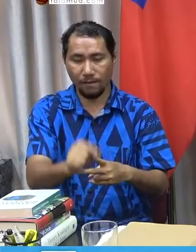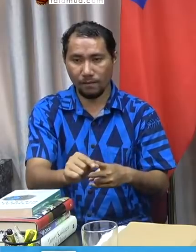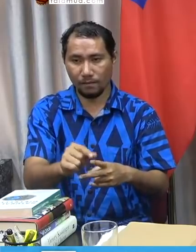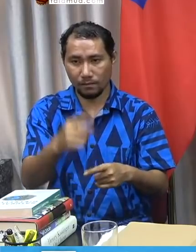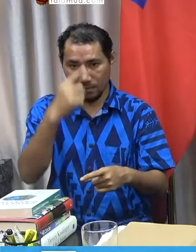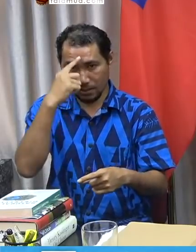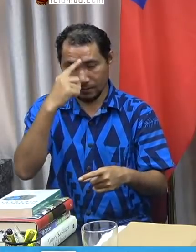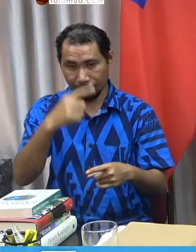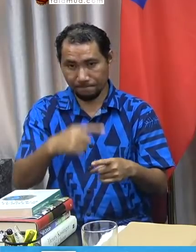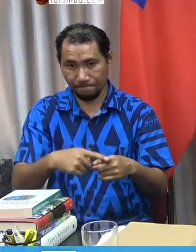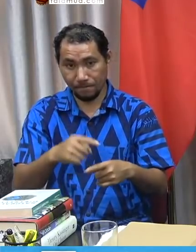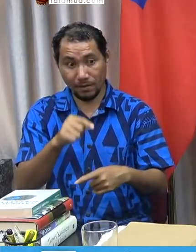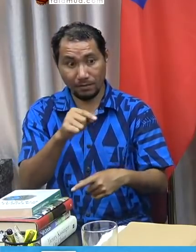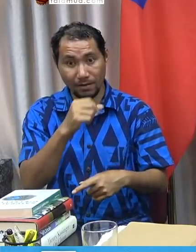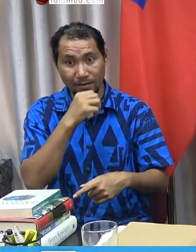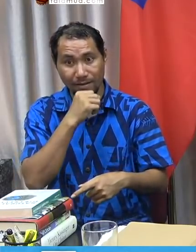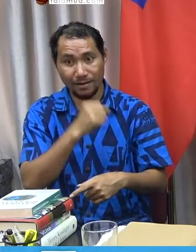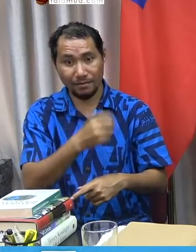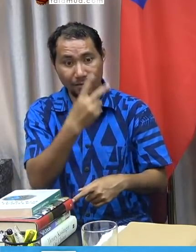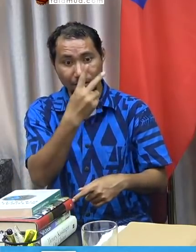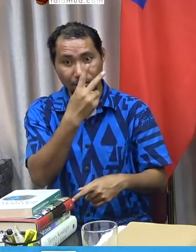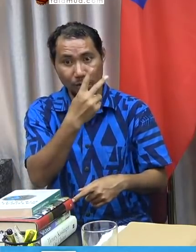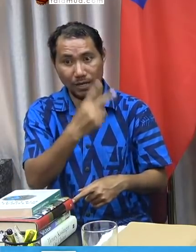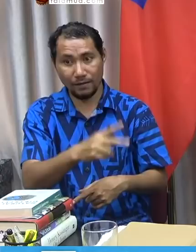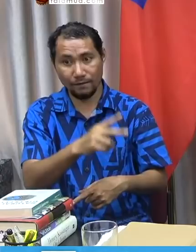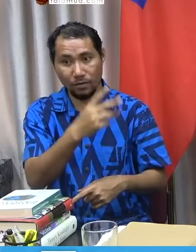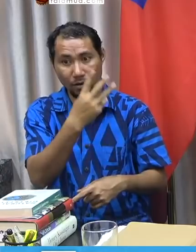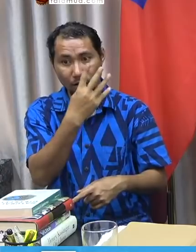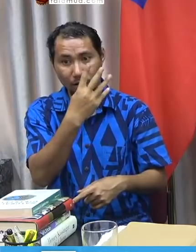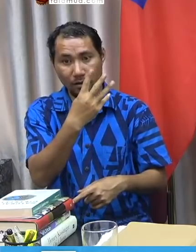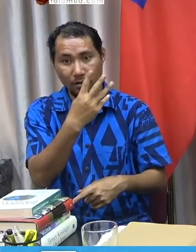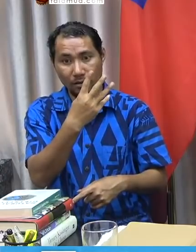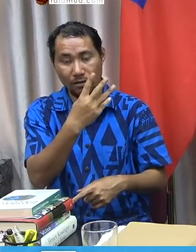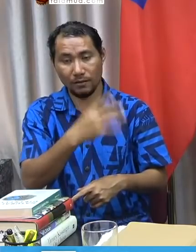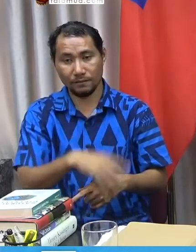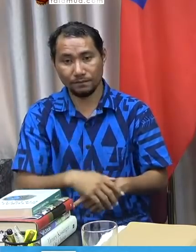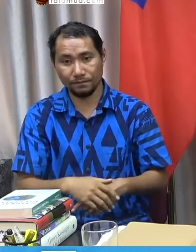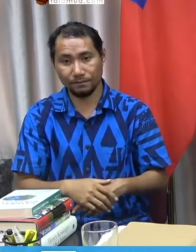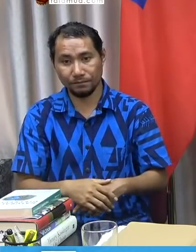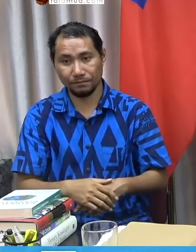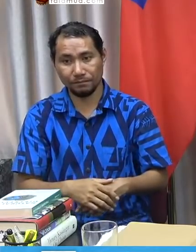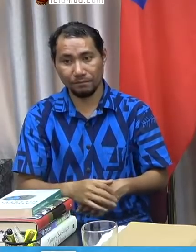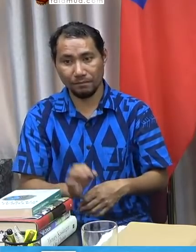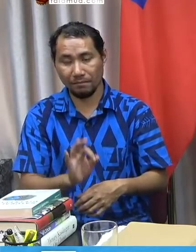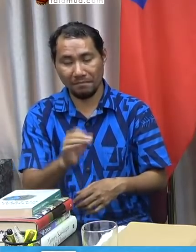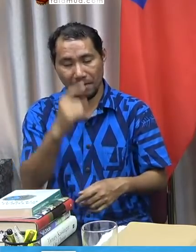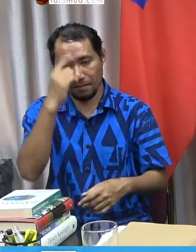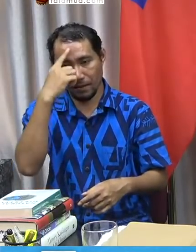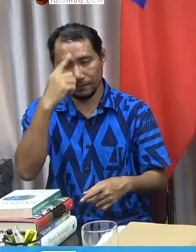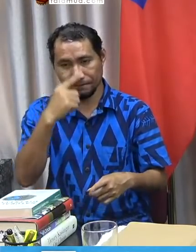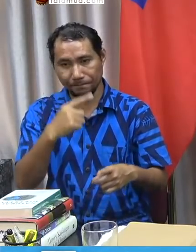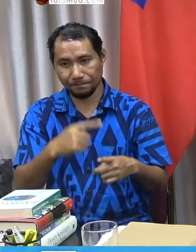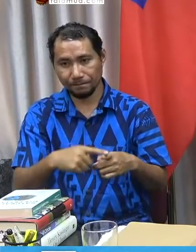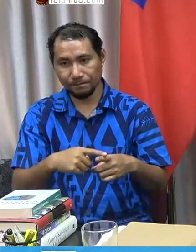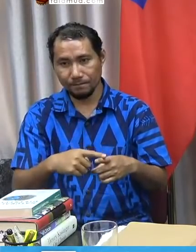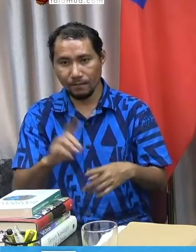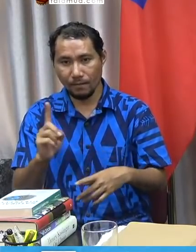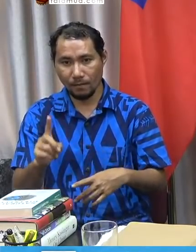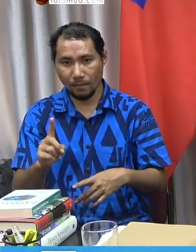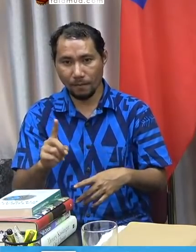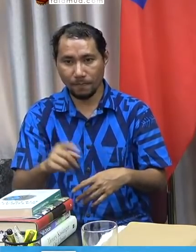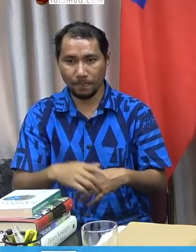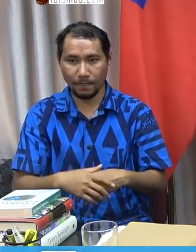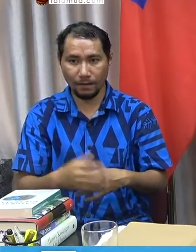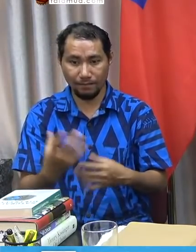iso na fiang a tau le ai o la o ele mai fo ele ni una symptoms fo